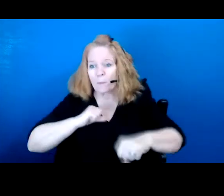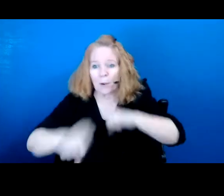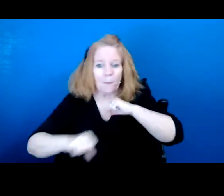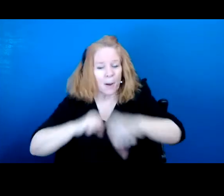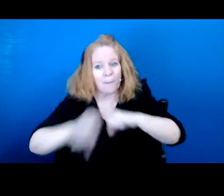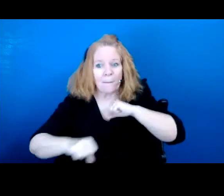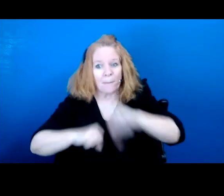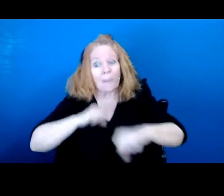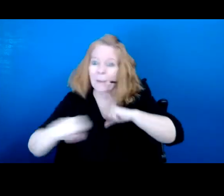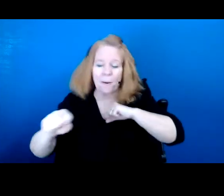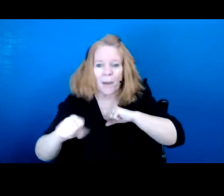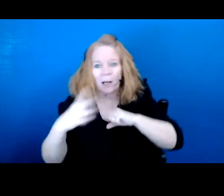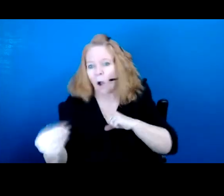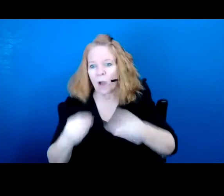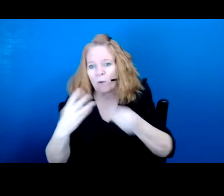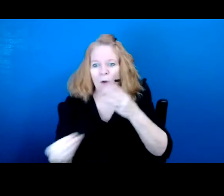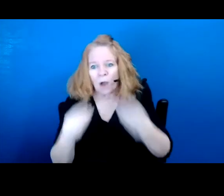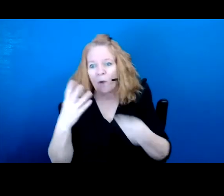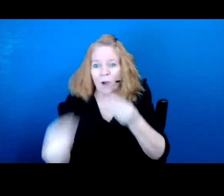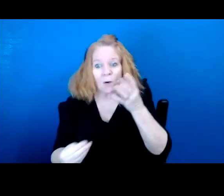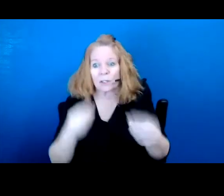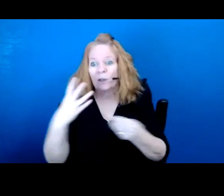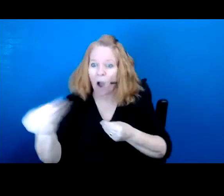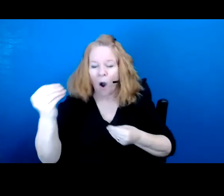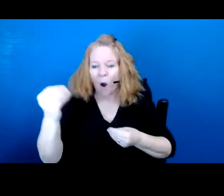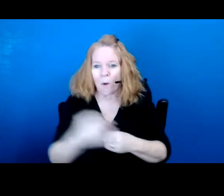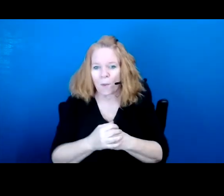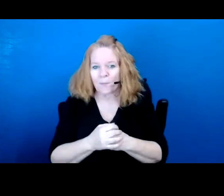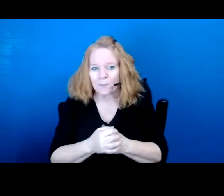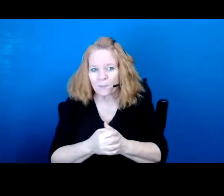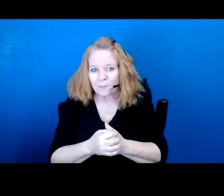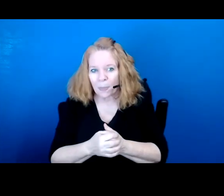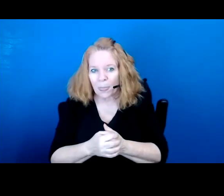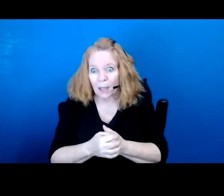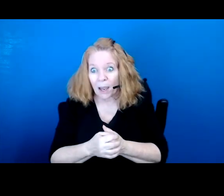donde un domingo con un montón de